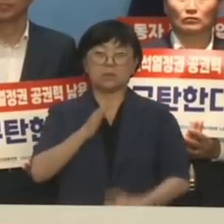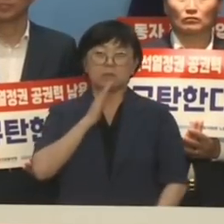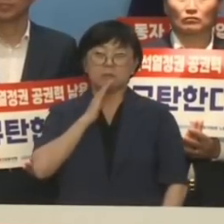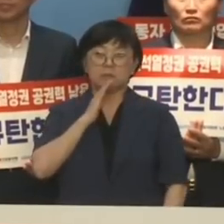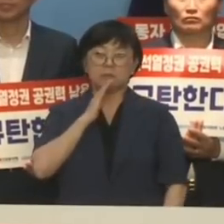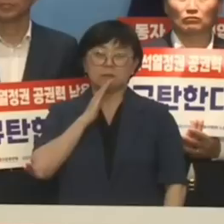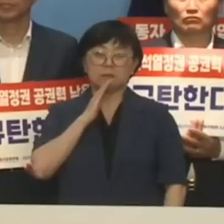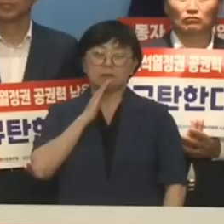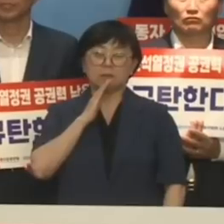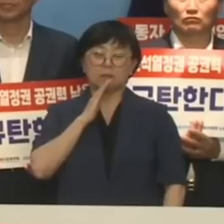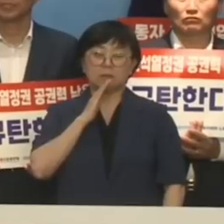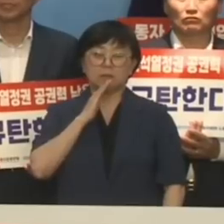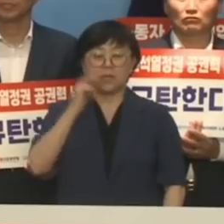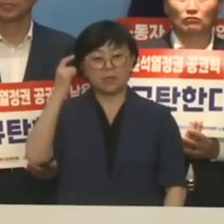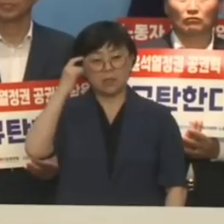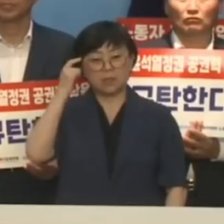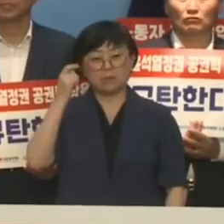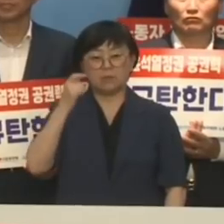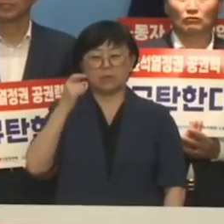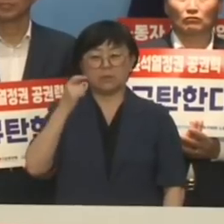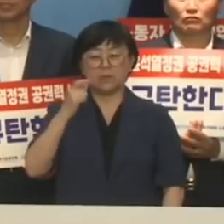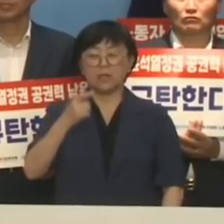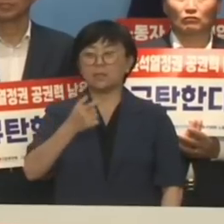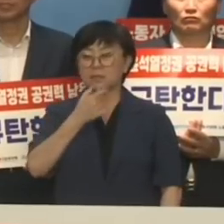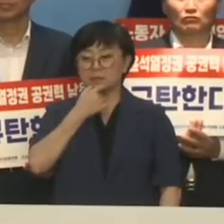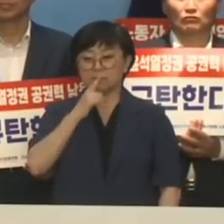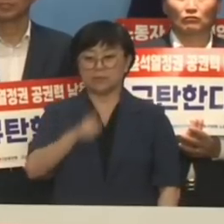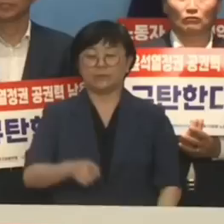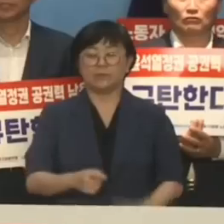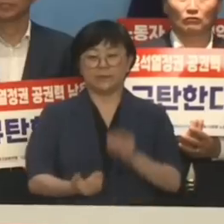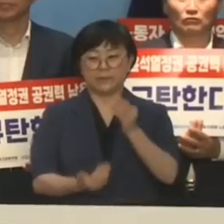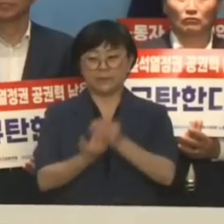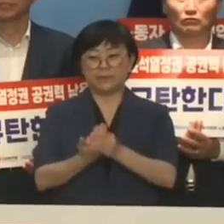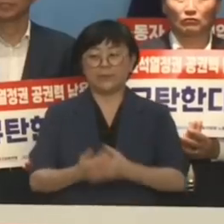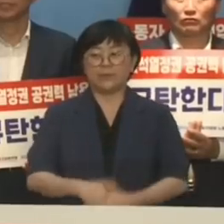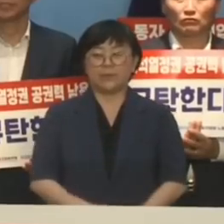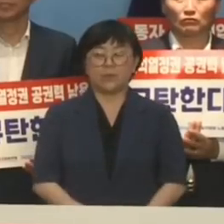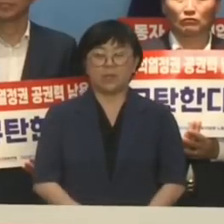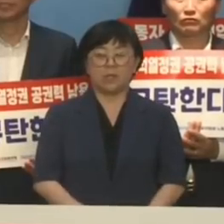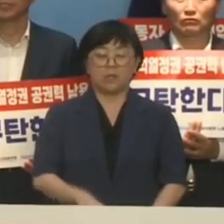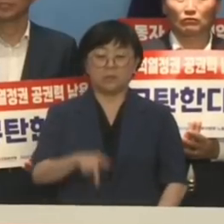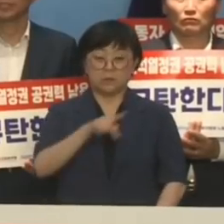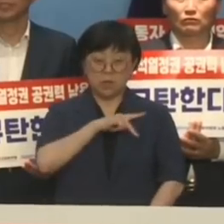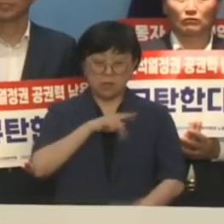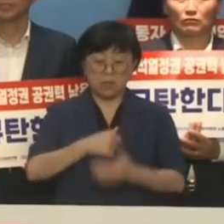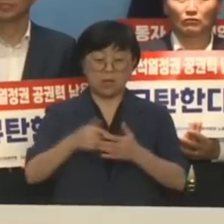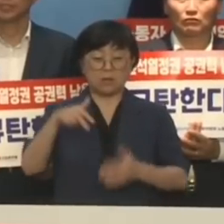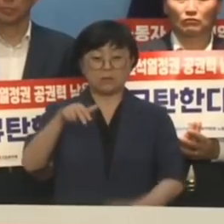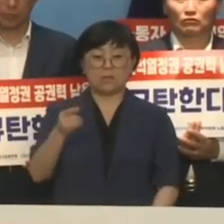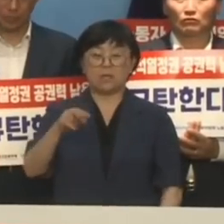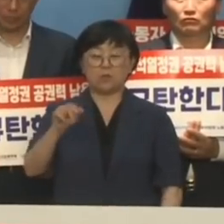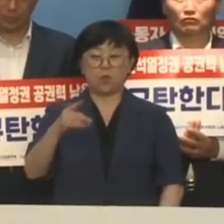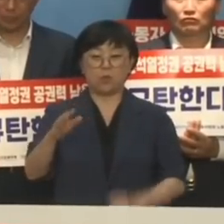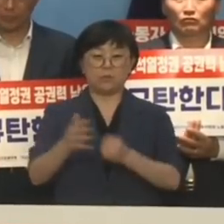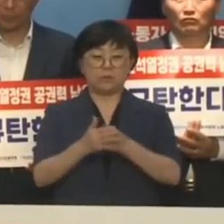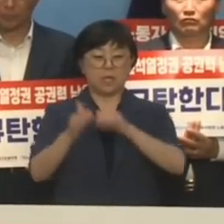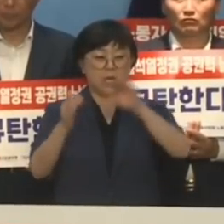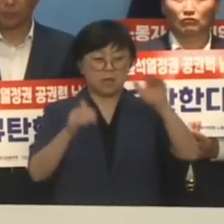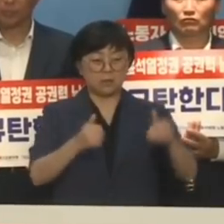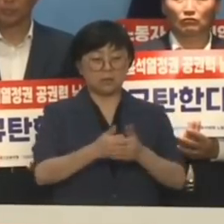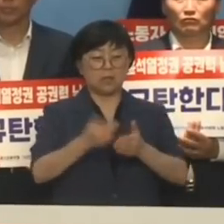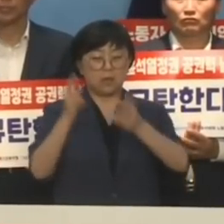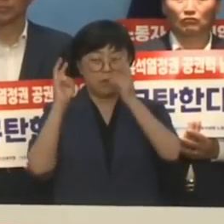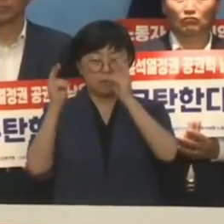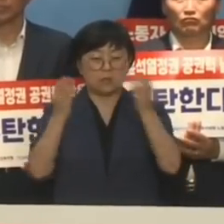정말 상상하기 싫은 사태가 발생했습니다. 철강 제조업 등에서 만연해 있는 하청사